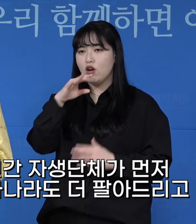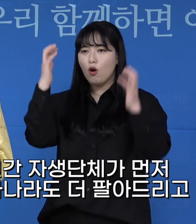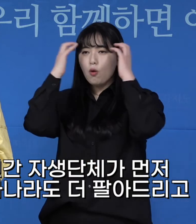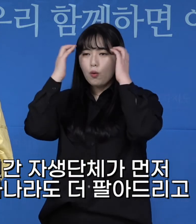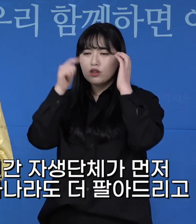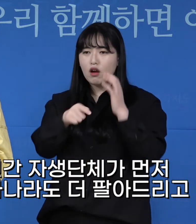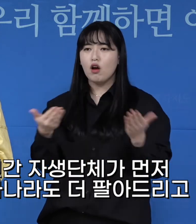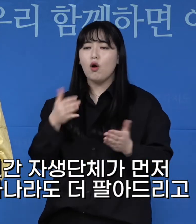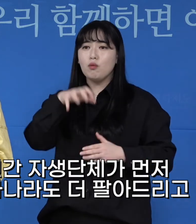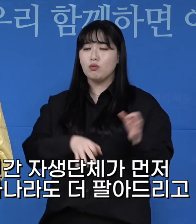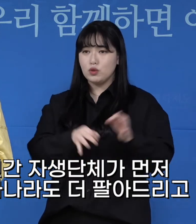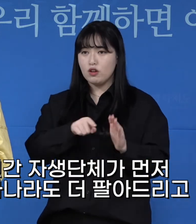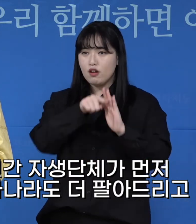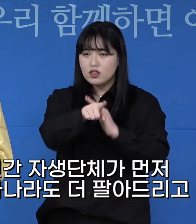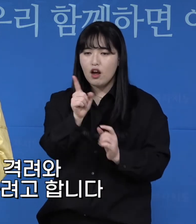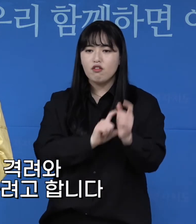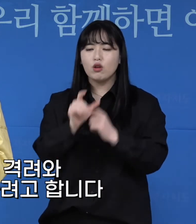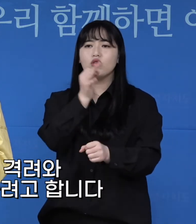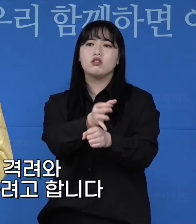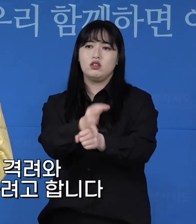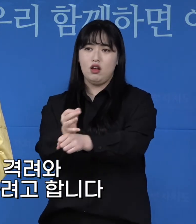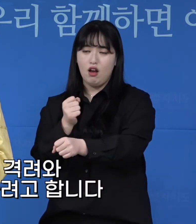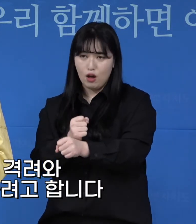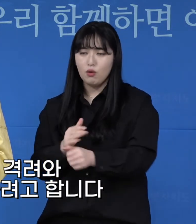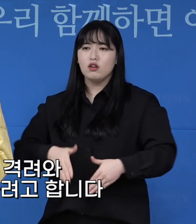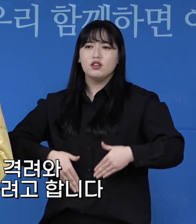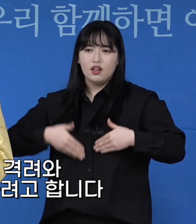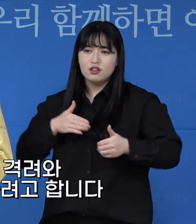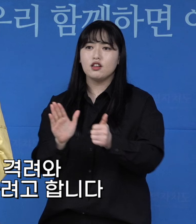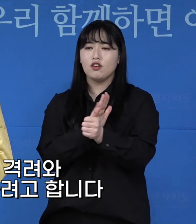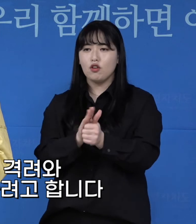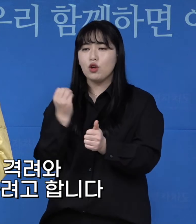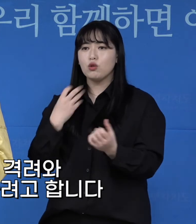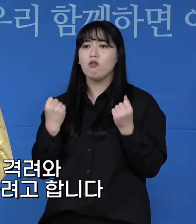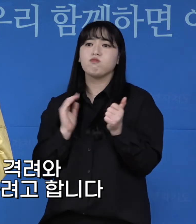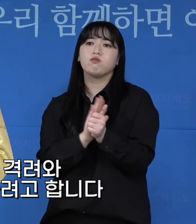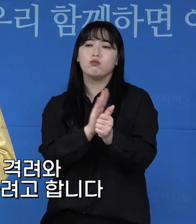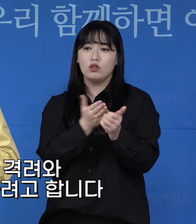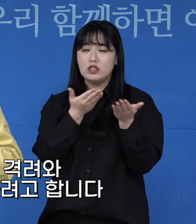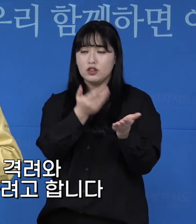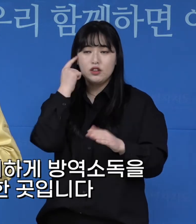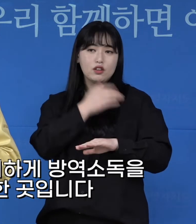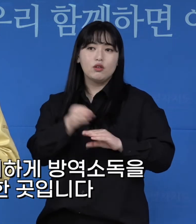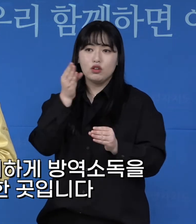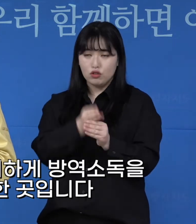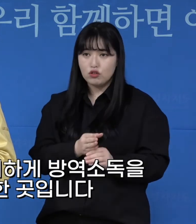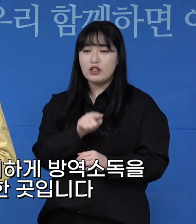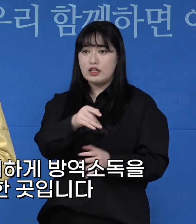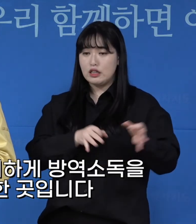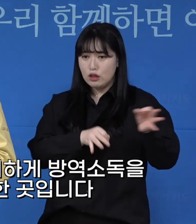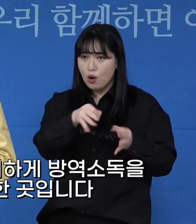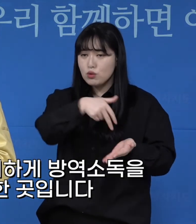업소를 찾아 하나라도 더 팔아드리고 따뜻한 격려와 응원을 전하려고 합니다. 이